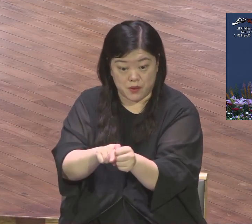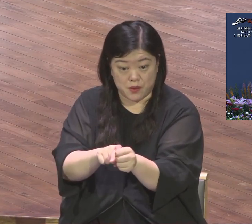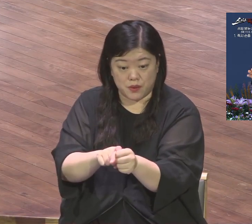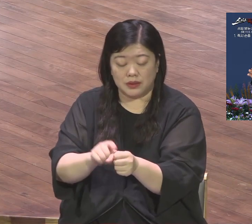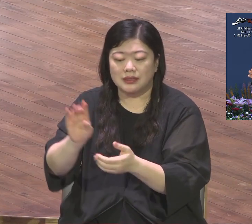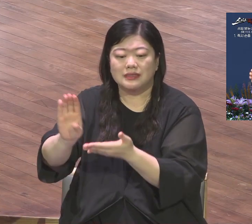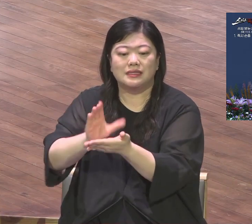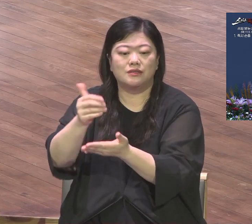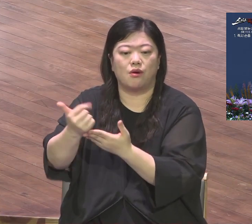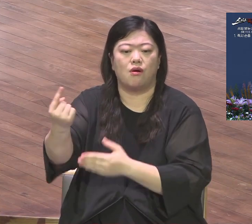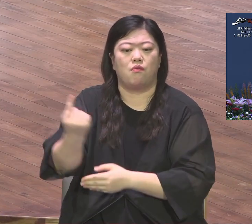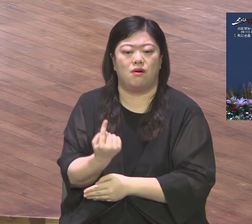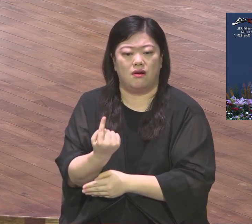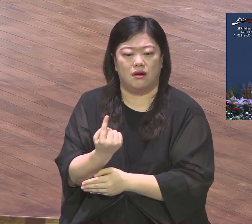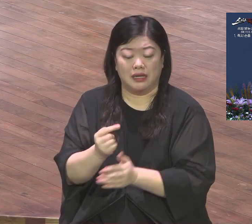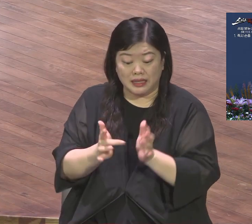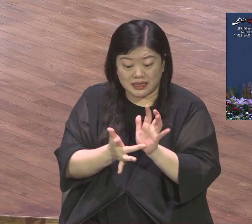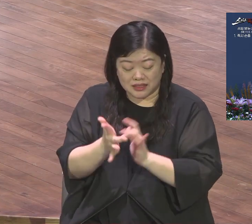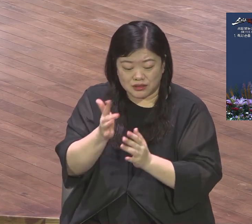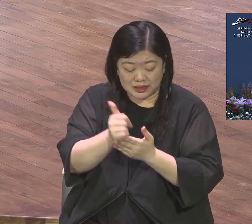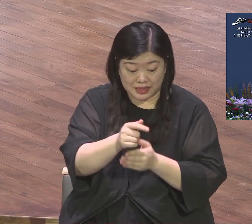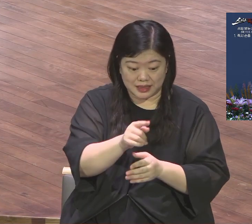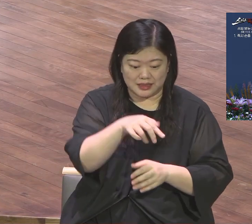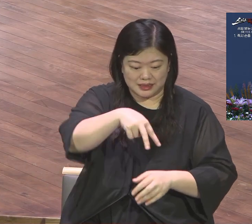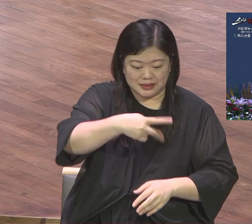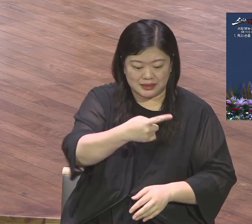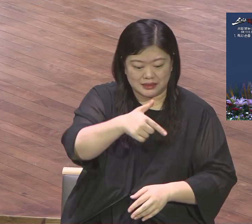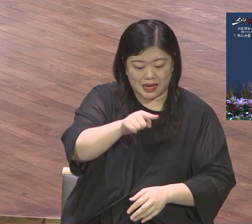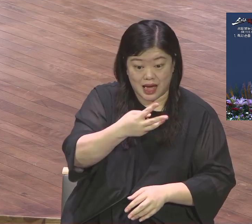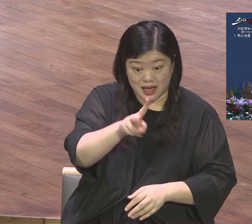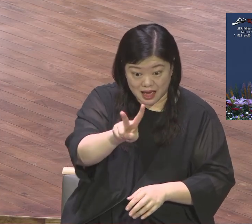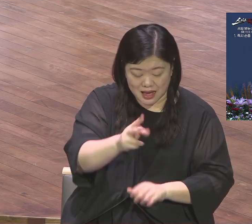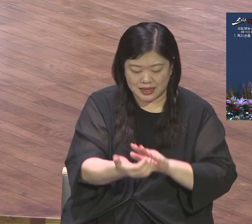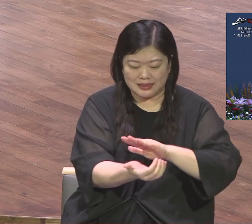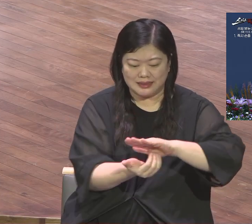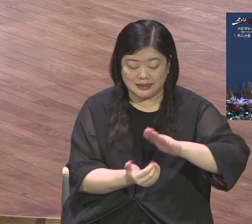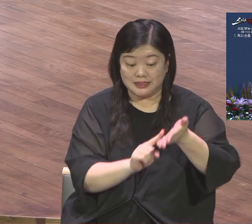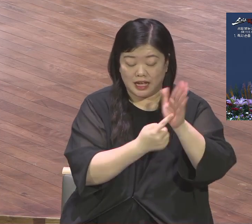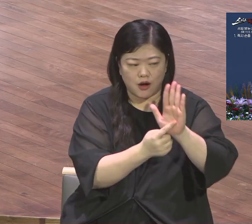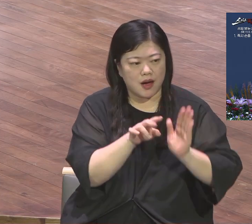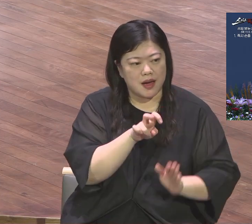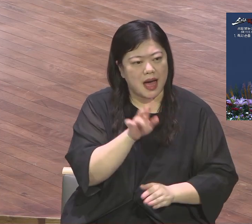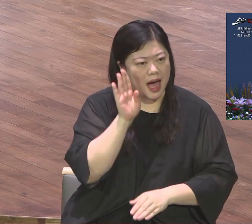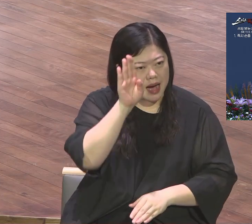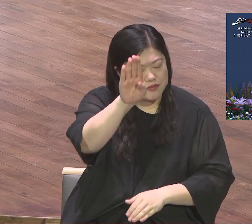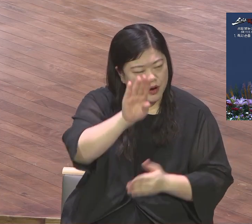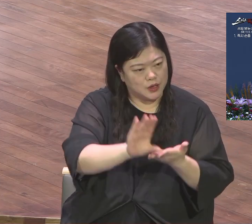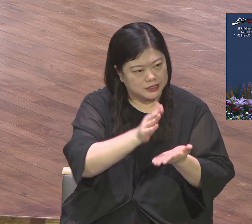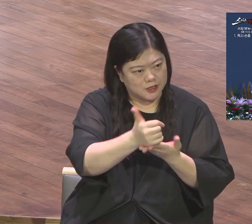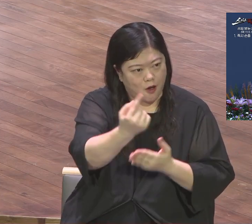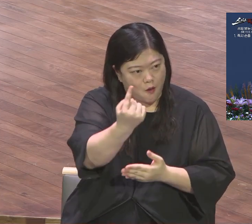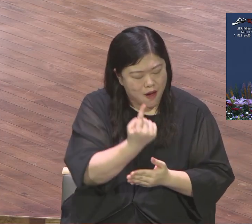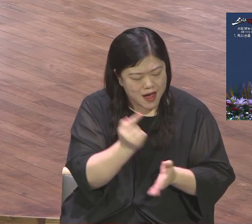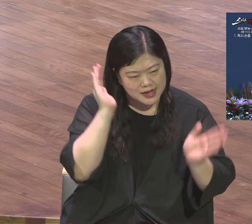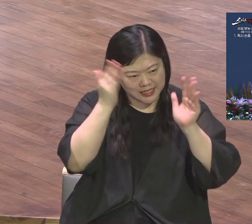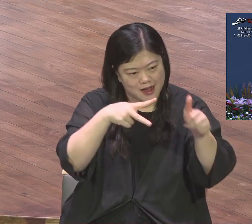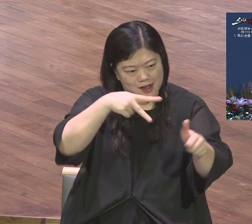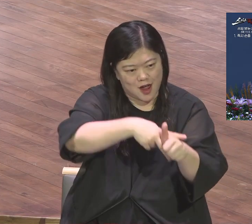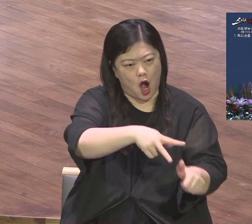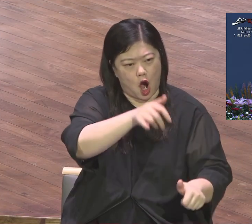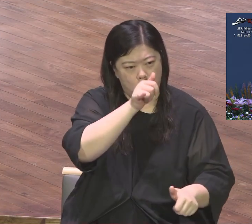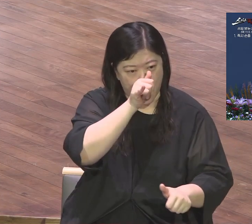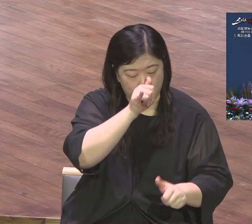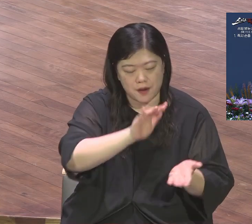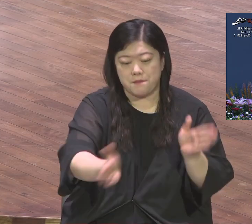오신 메시아다라는 사실을 보여주고 있습니다. 예수님을 따르던 많은 수많은 군중들이